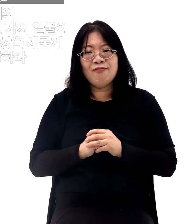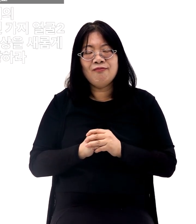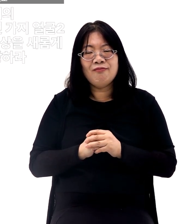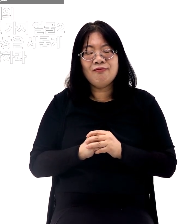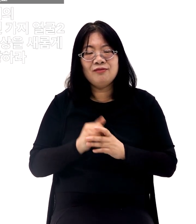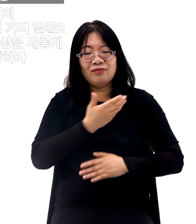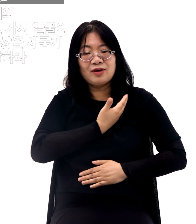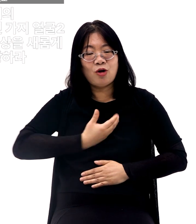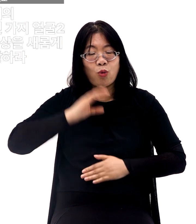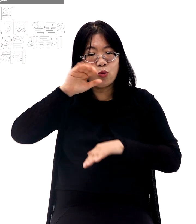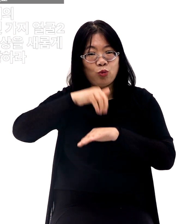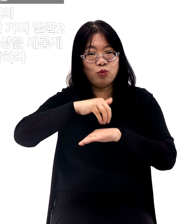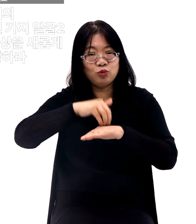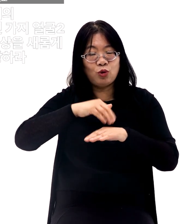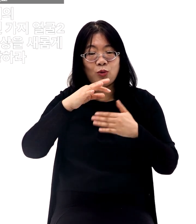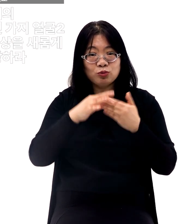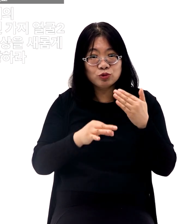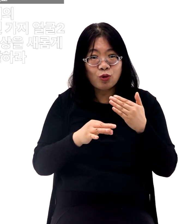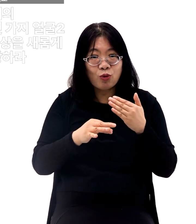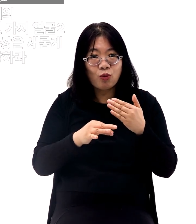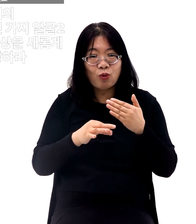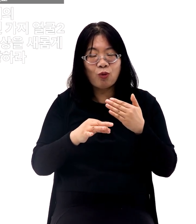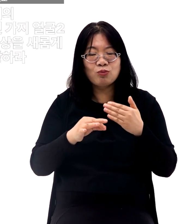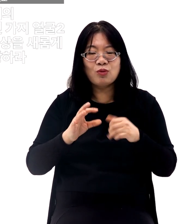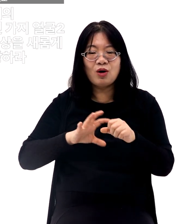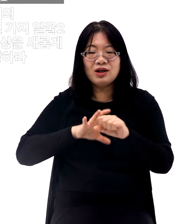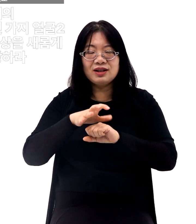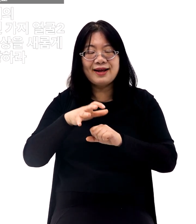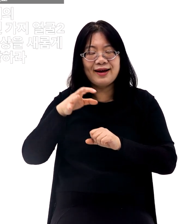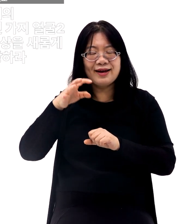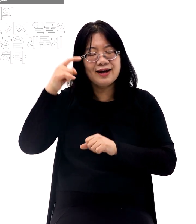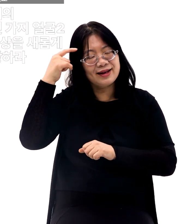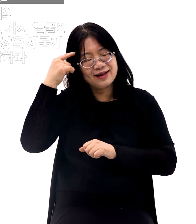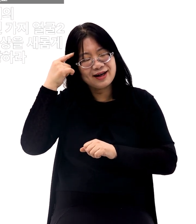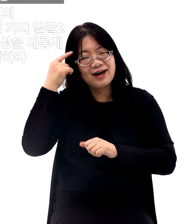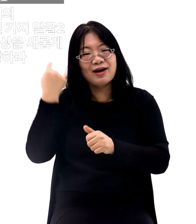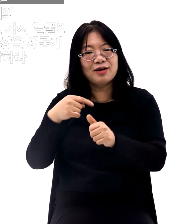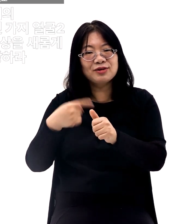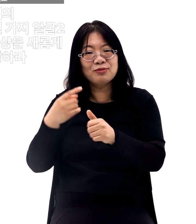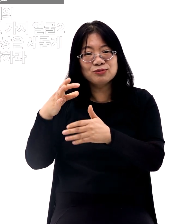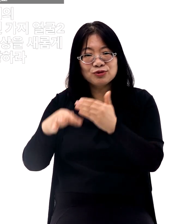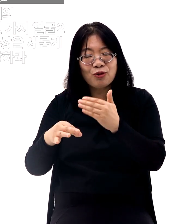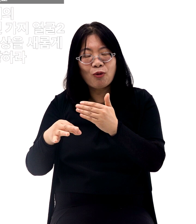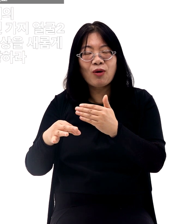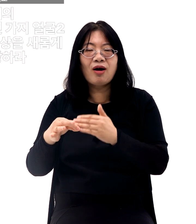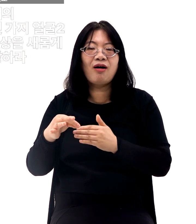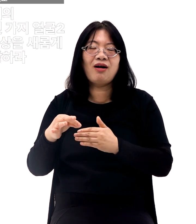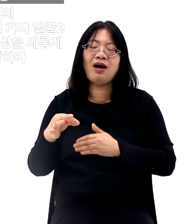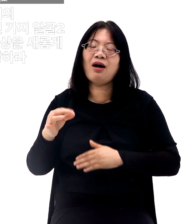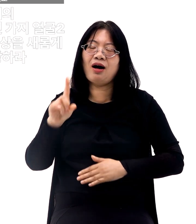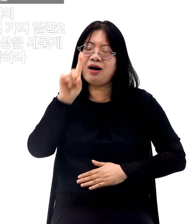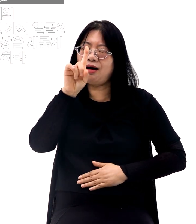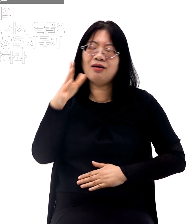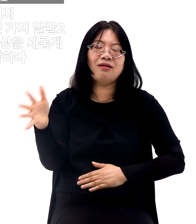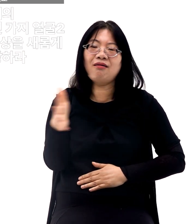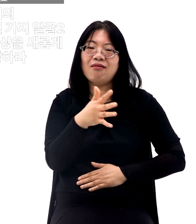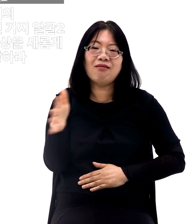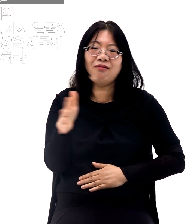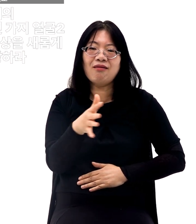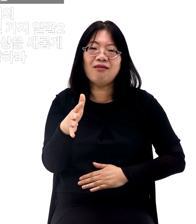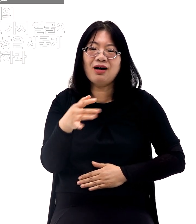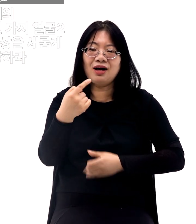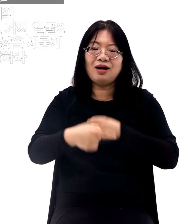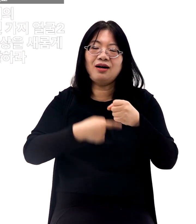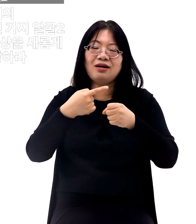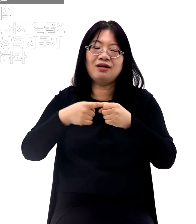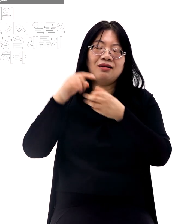제자 훈련 프로그램이 있었어요. 세계관 프로그램이 있었어요. 아무것도 없었어요. 주구장창